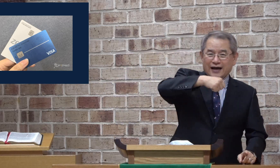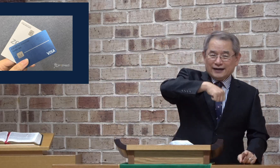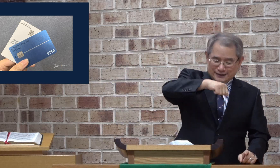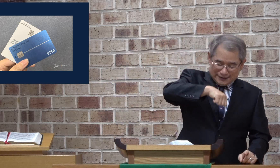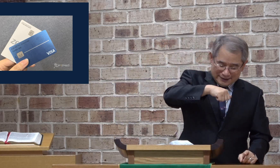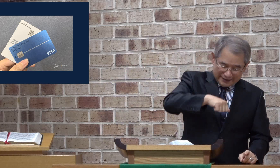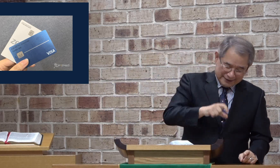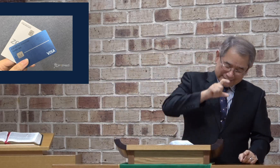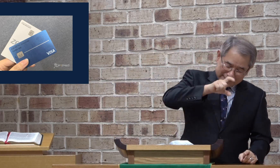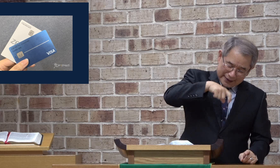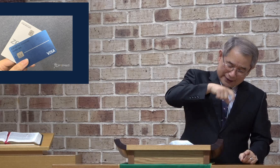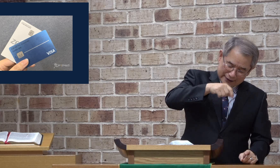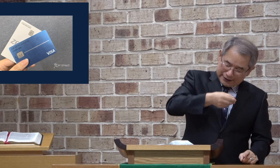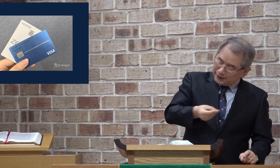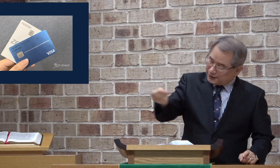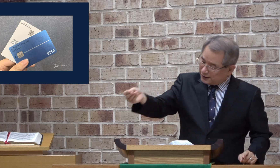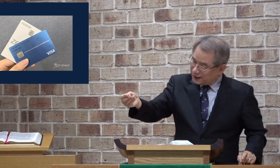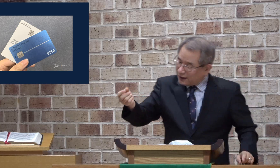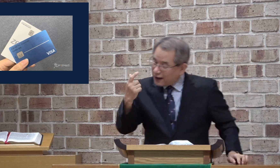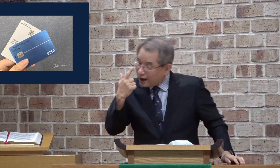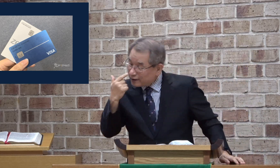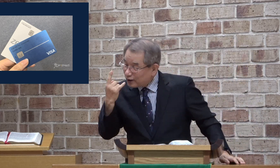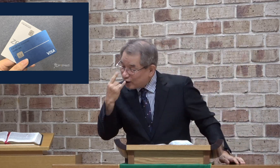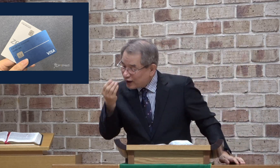아들이 신용카드를 부모님에게 드립니다.